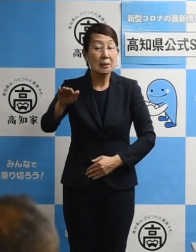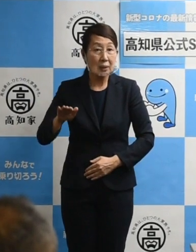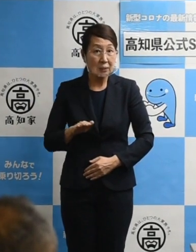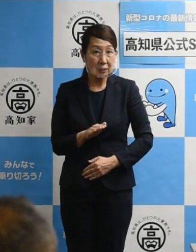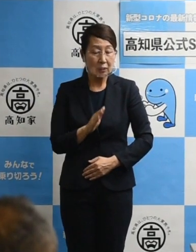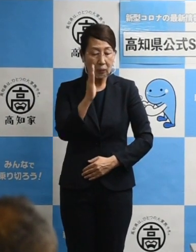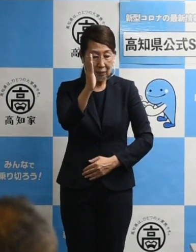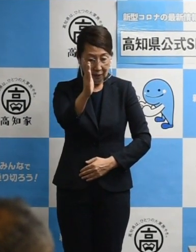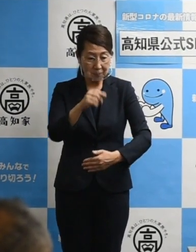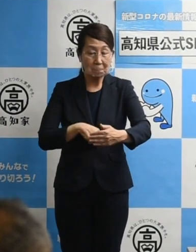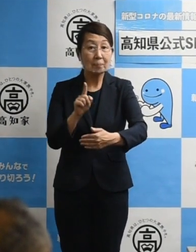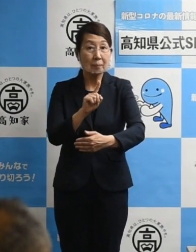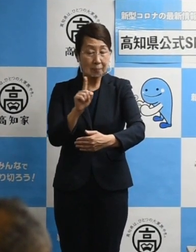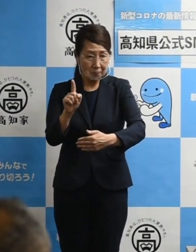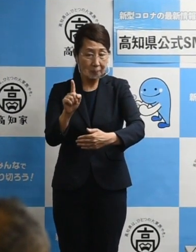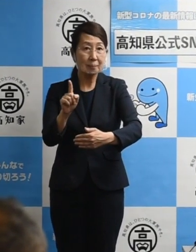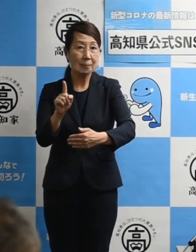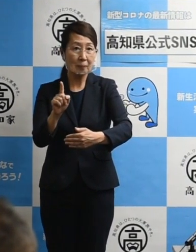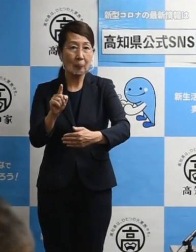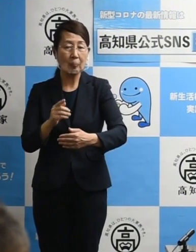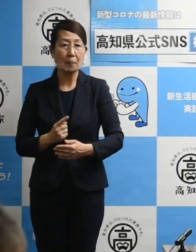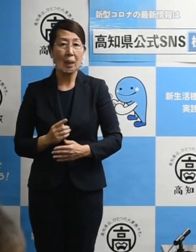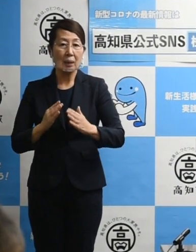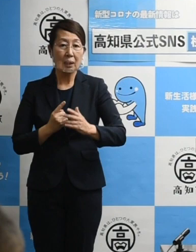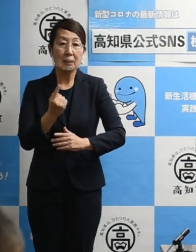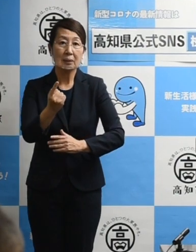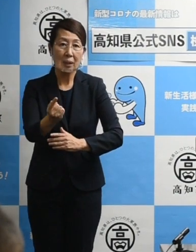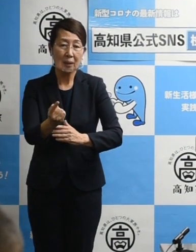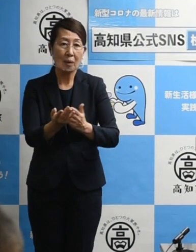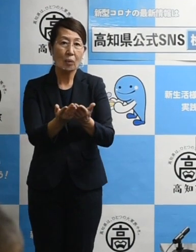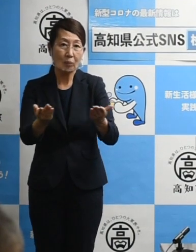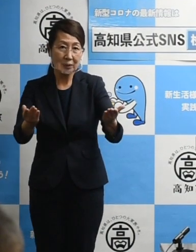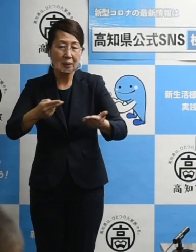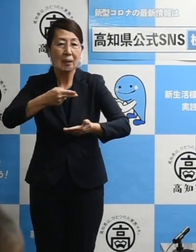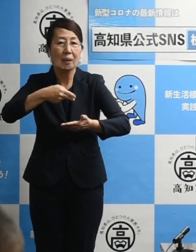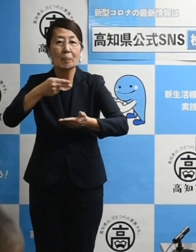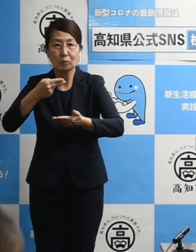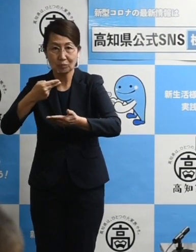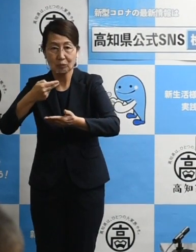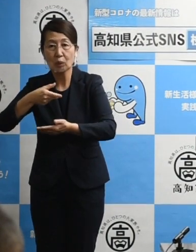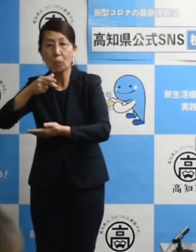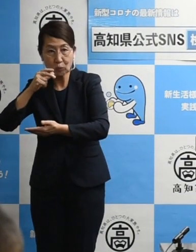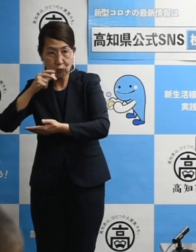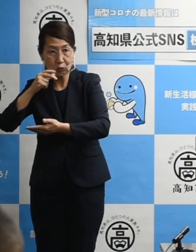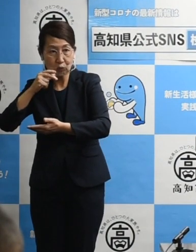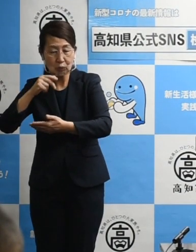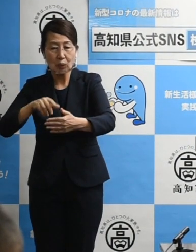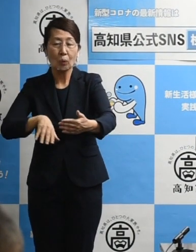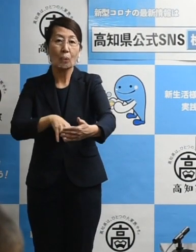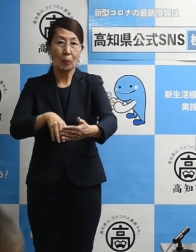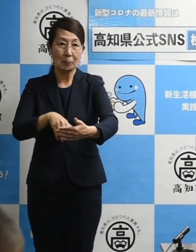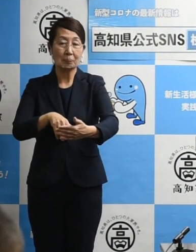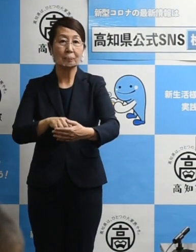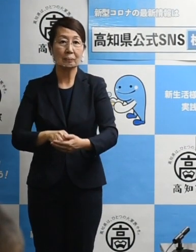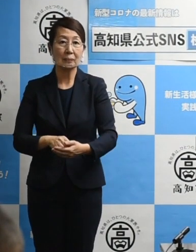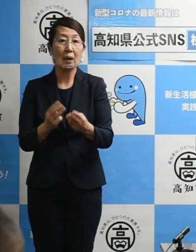お願いいたしますのは、特にやはり外食について、会食についてということであります。人